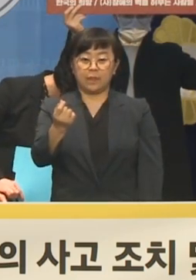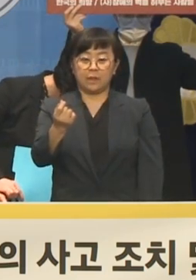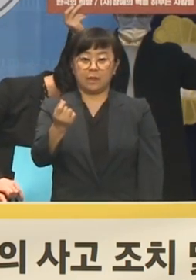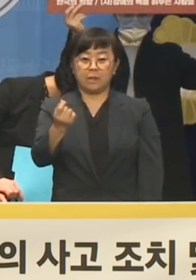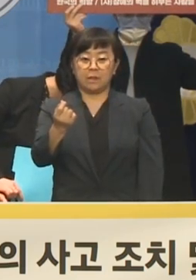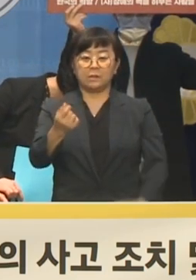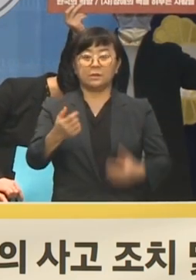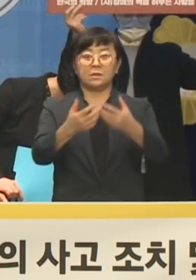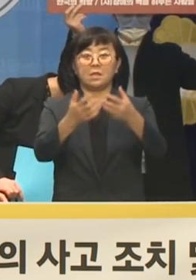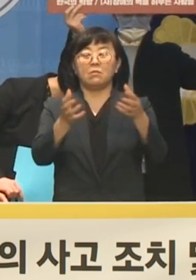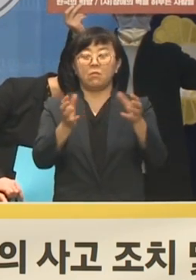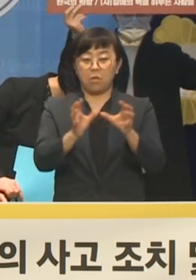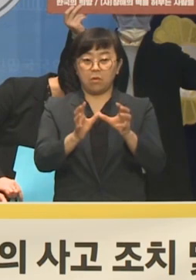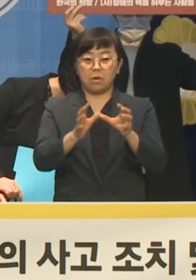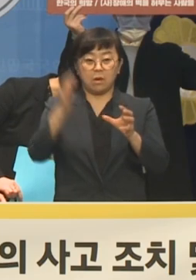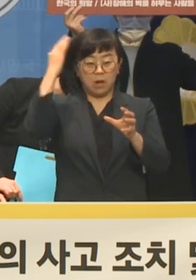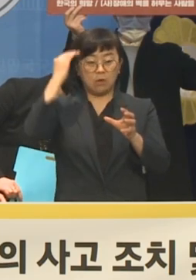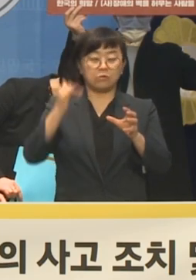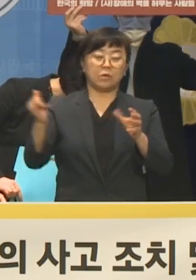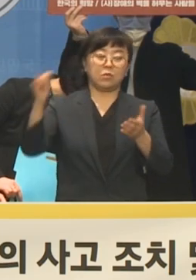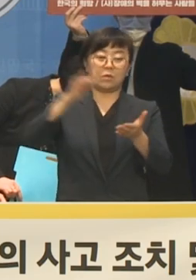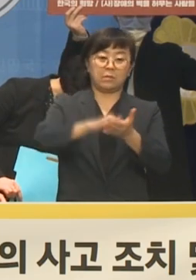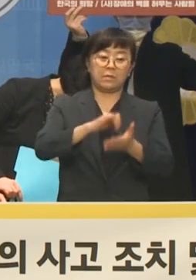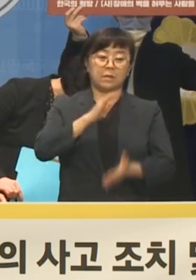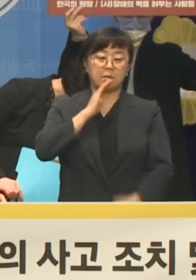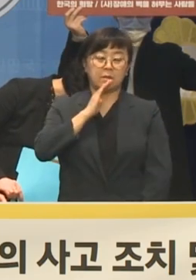일정대로 팀원들과 한국에 돌아왔지만